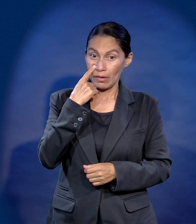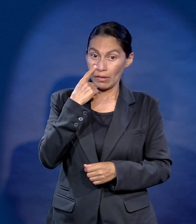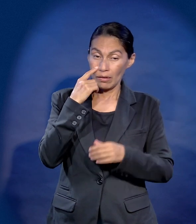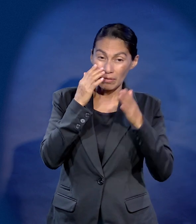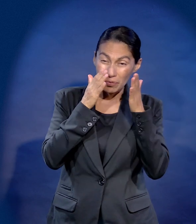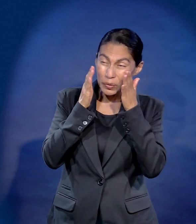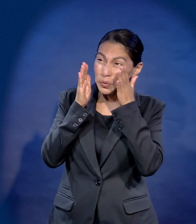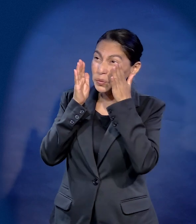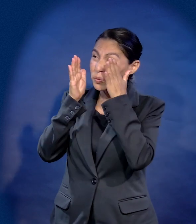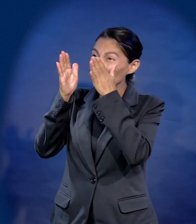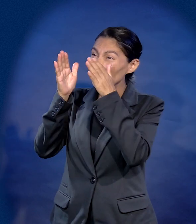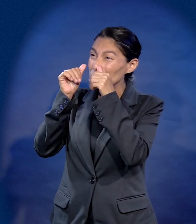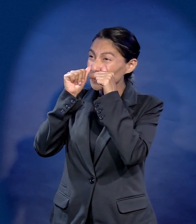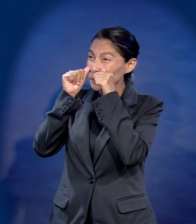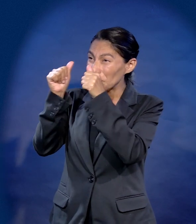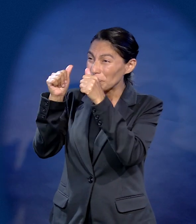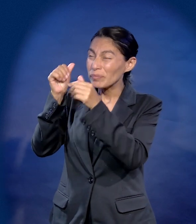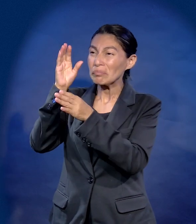El que mira atentamente